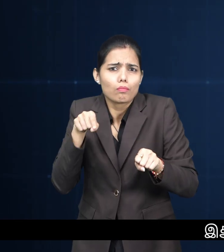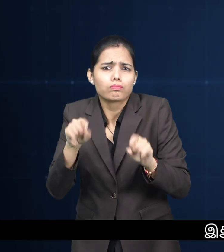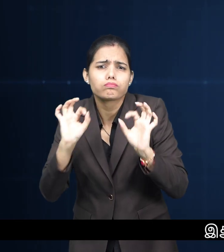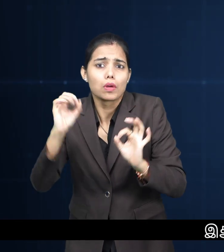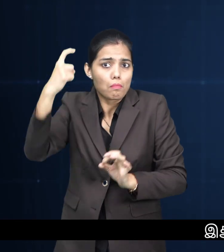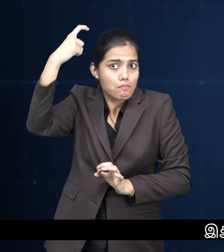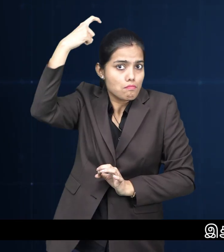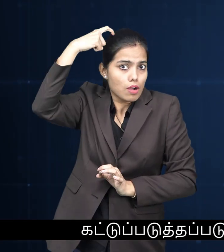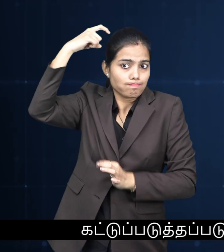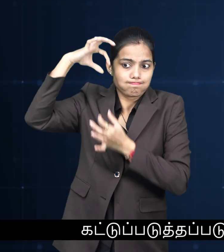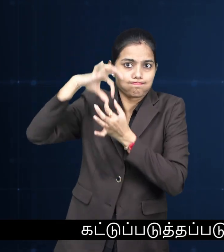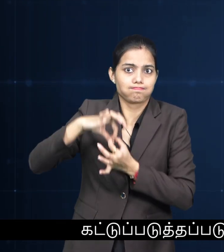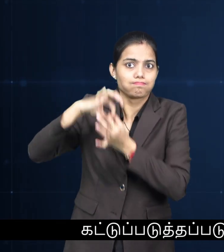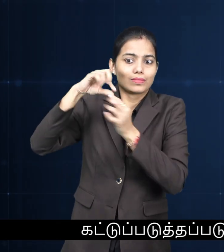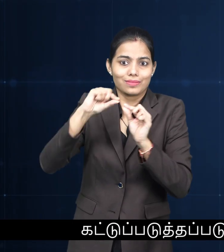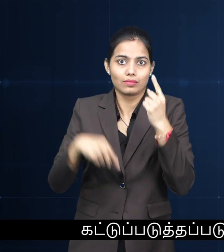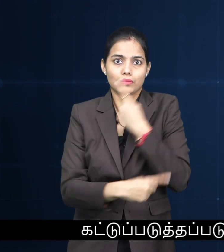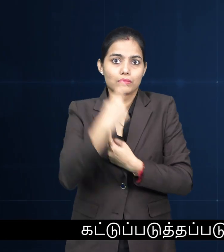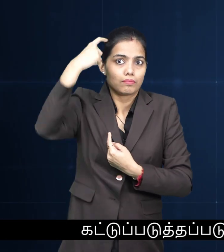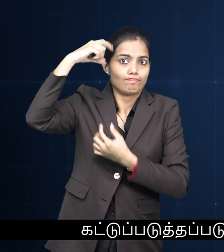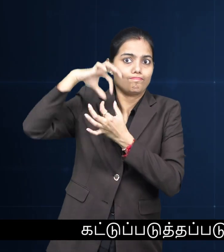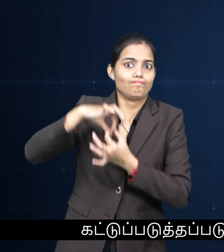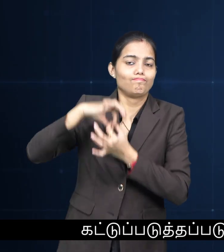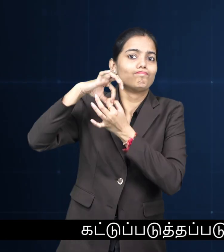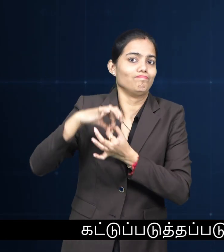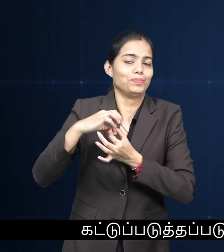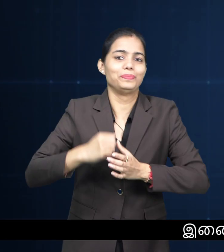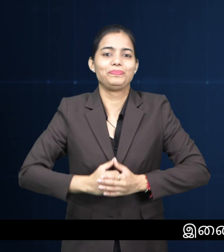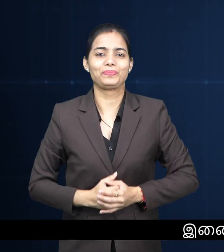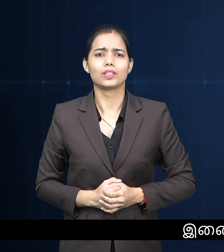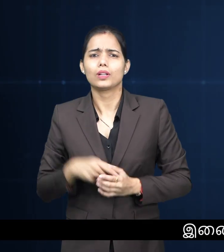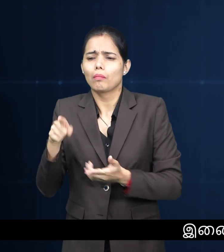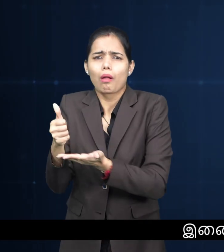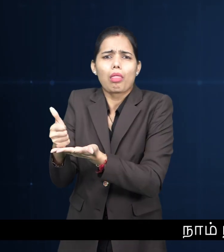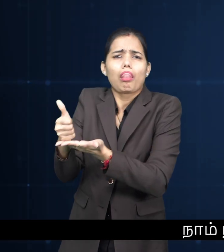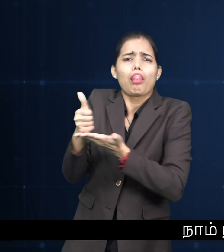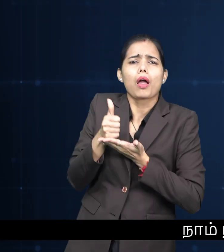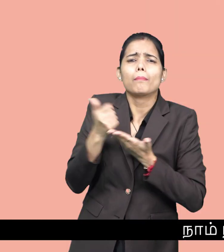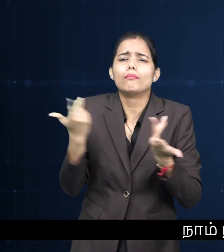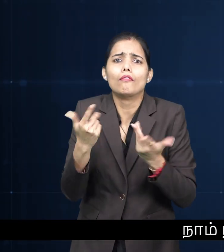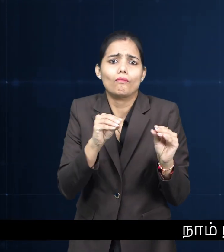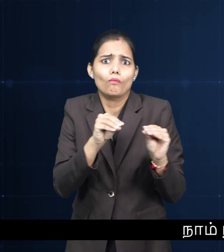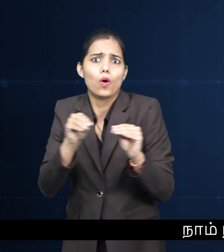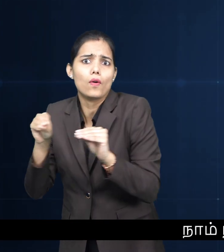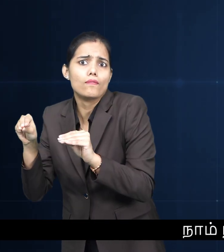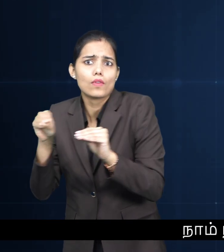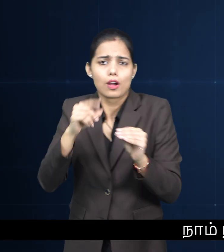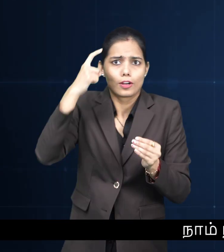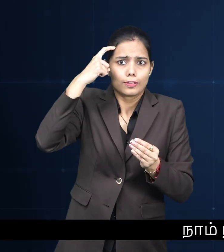இது மூளை மூலம் கட்டுப்படுத்தப்படுகிறது மற்றும் நரம்புகள் மூலம் இணைக்கப்பட்டுள்ளது. நாம்